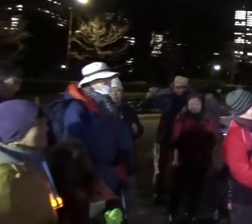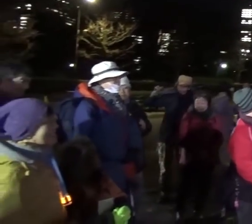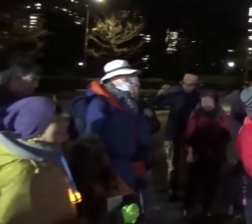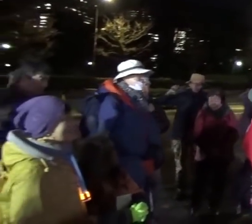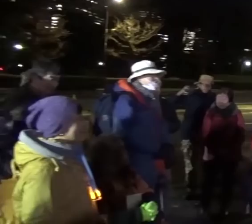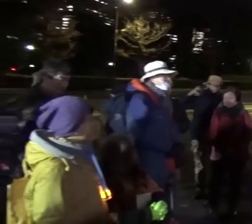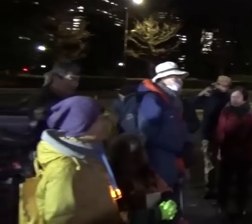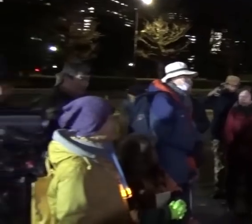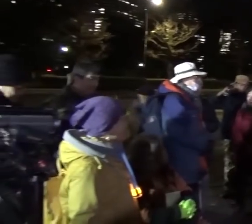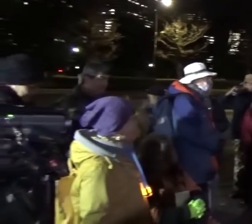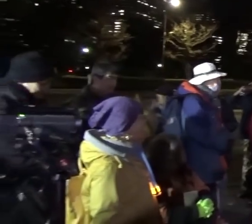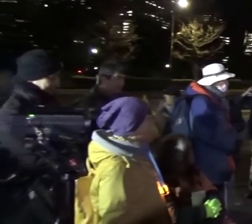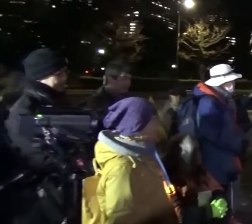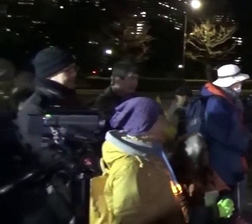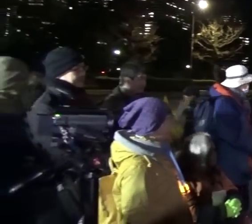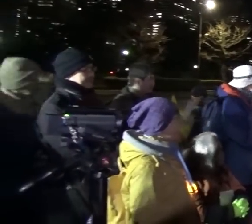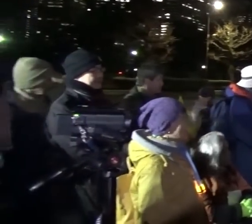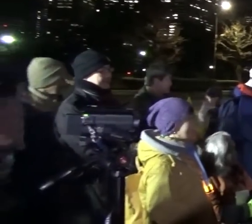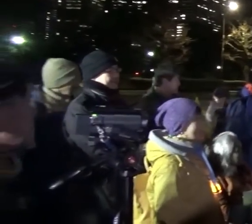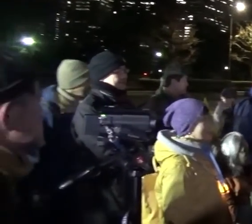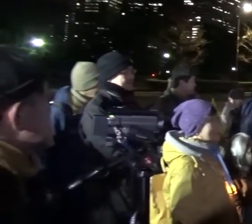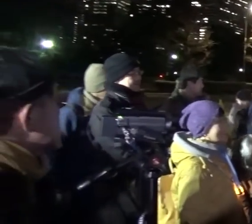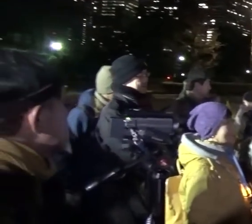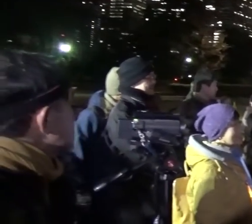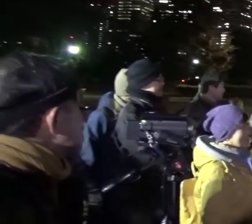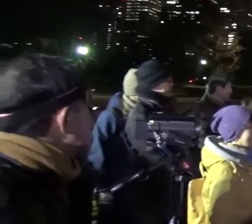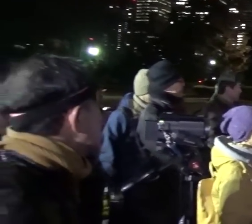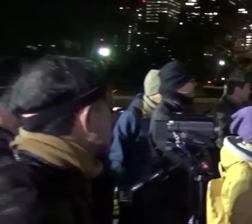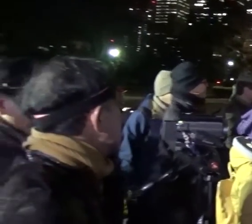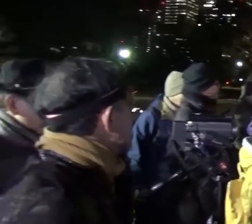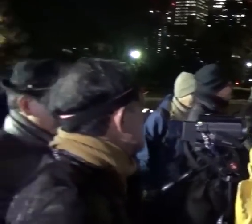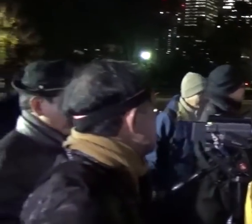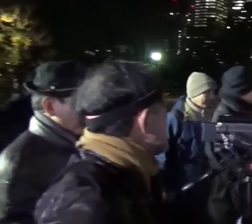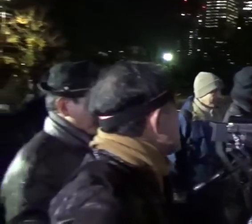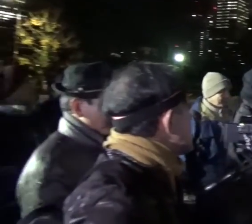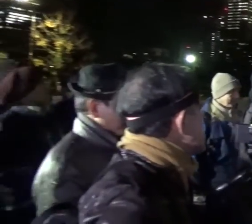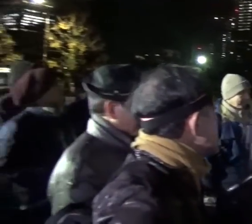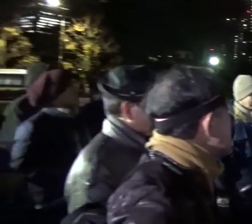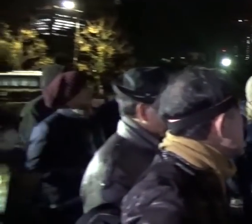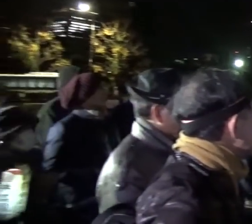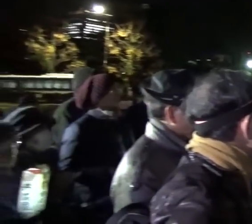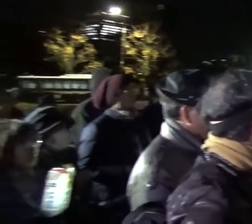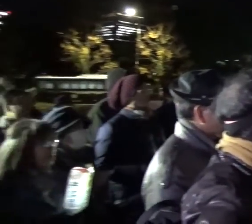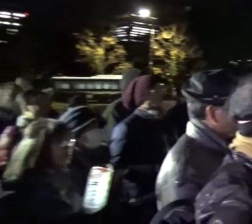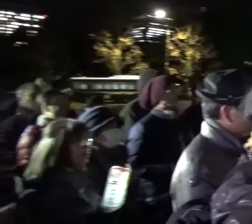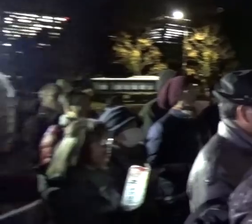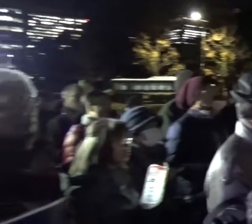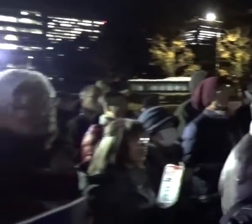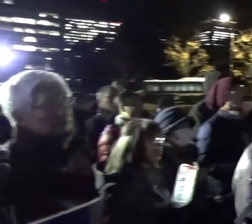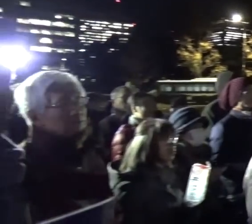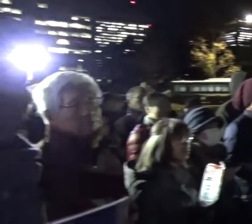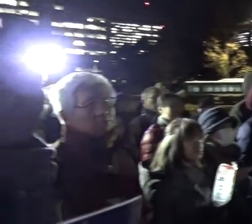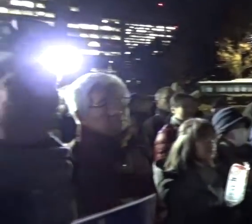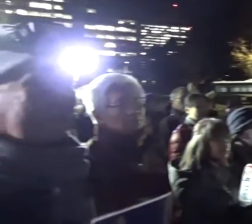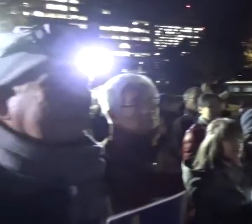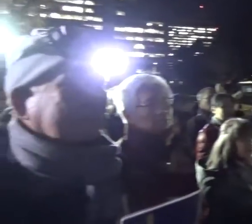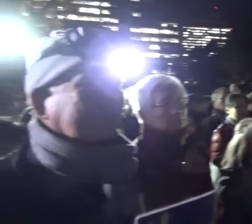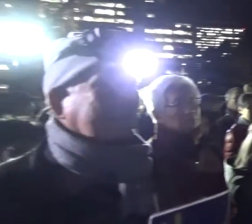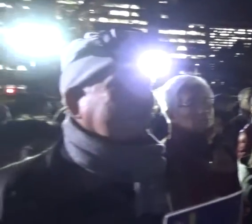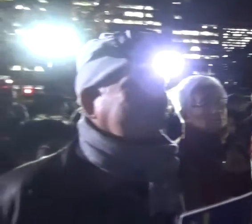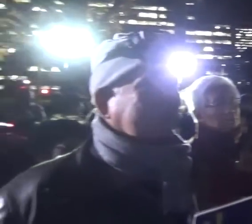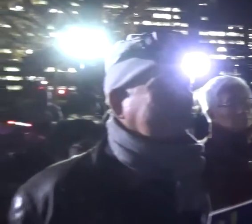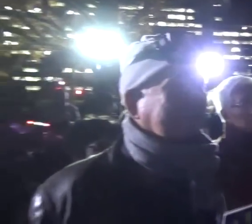こんばんは、よろしくお願いします。 後で 警察の皆さんもよろしくお願いいたします。あとね、7時半になりました